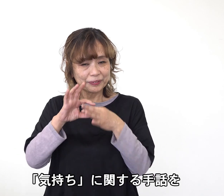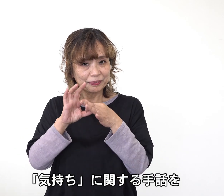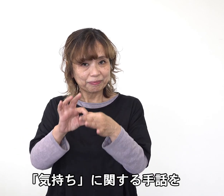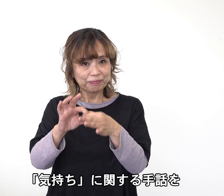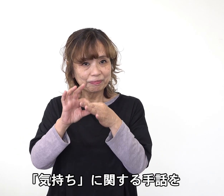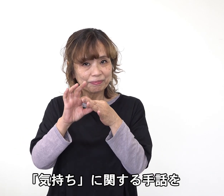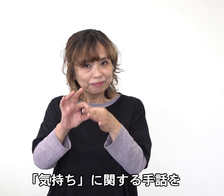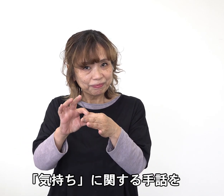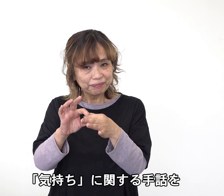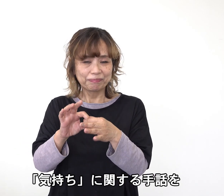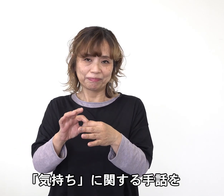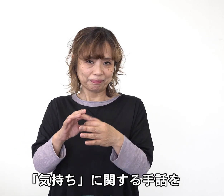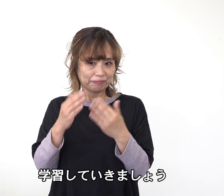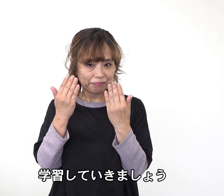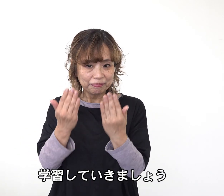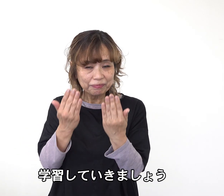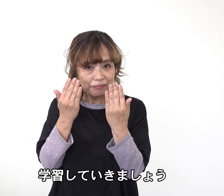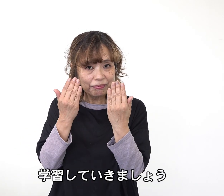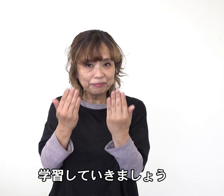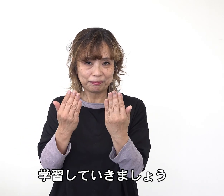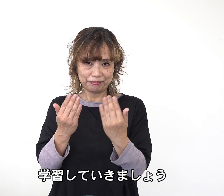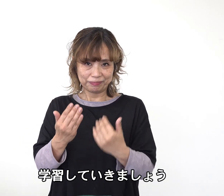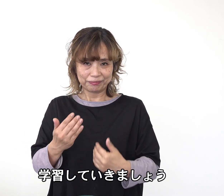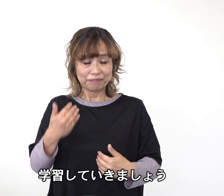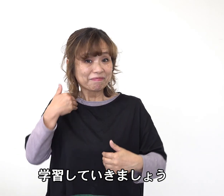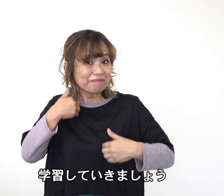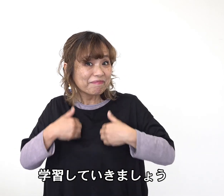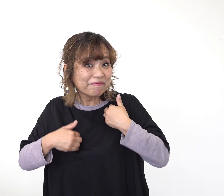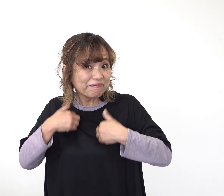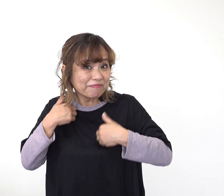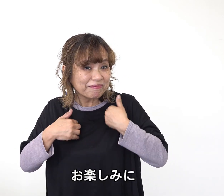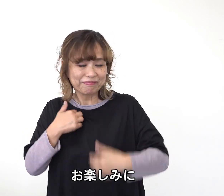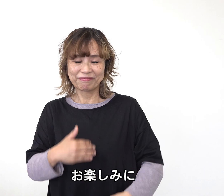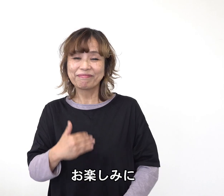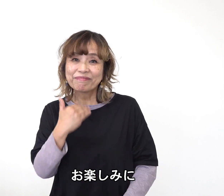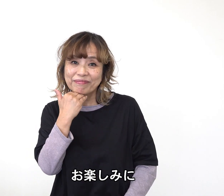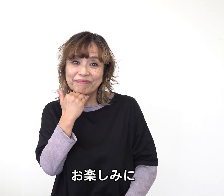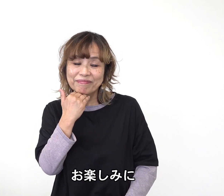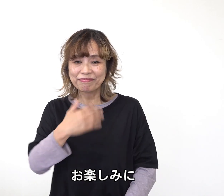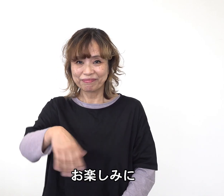関する手話を学習していきましょう。お楽しみに。